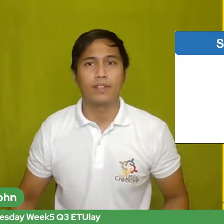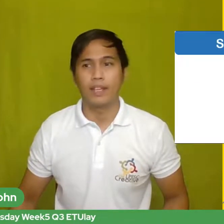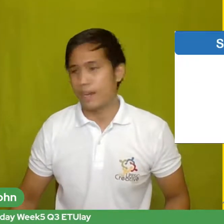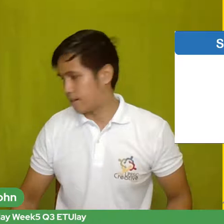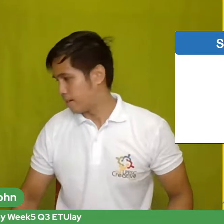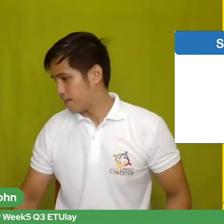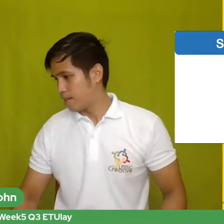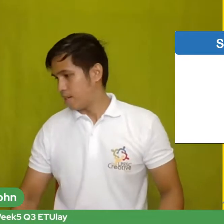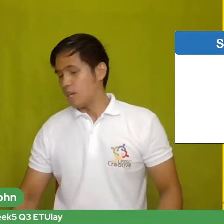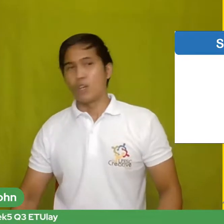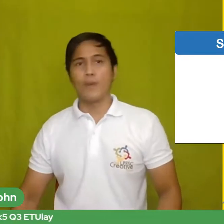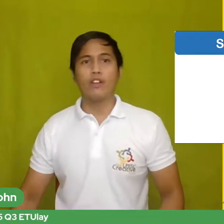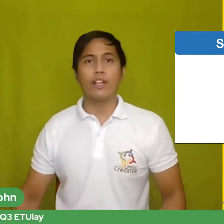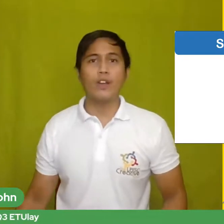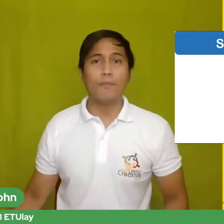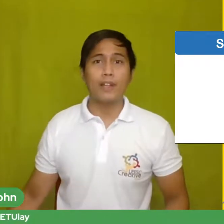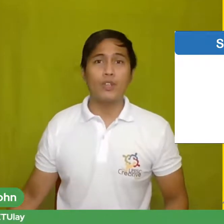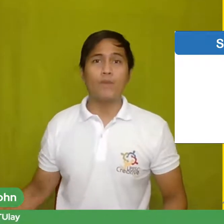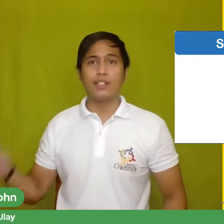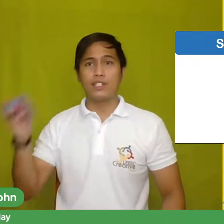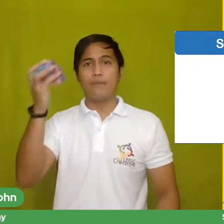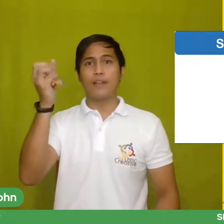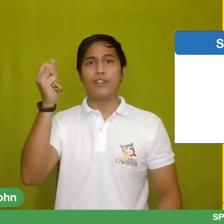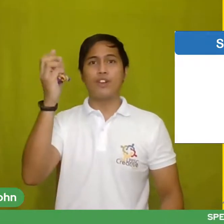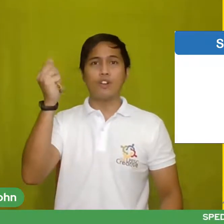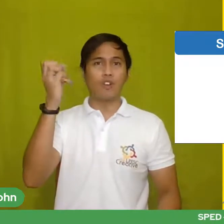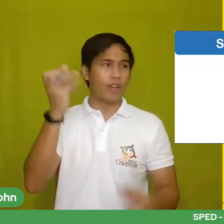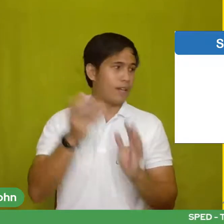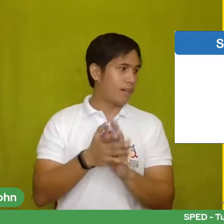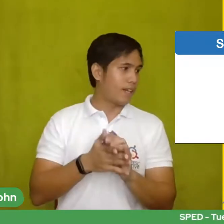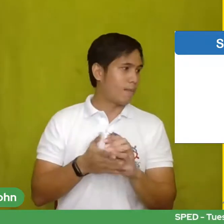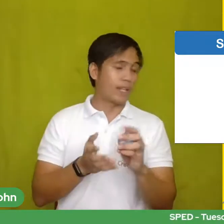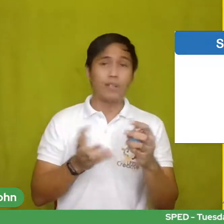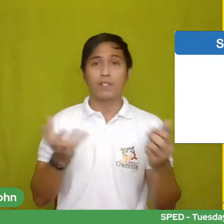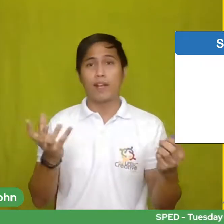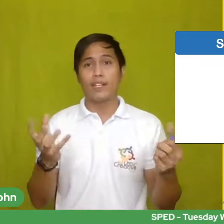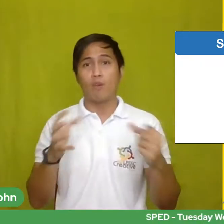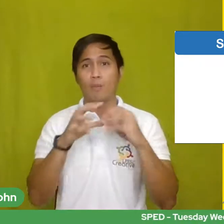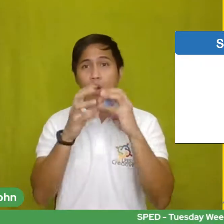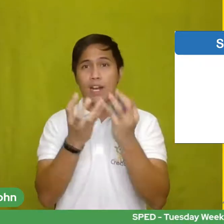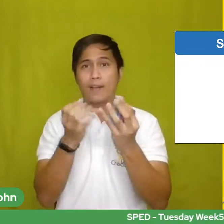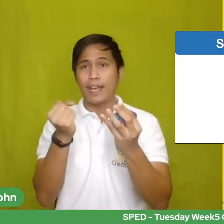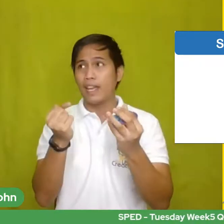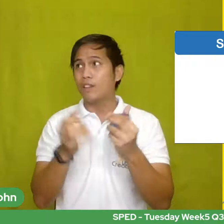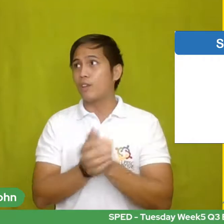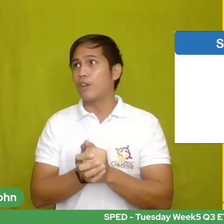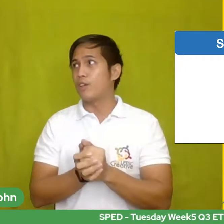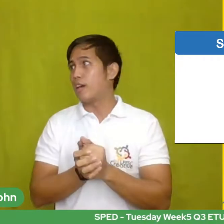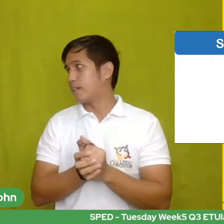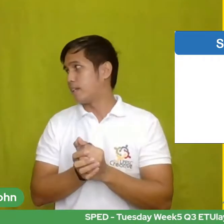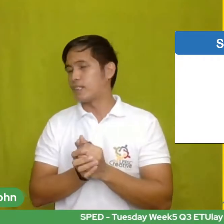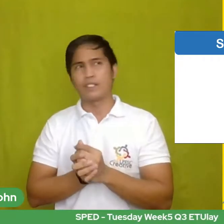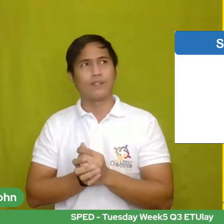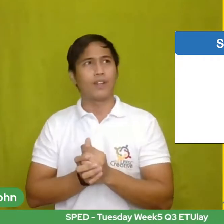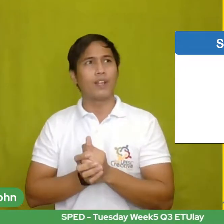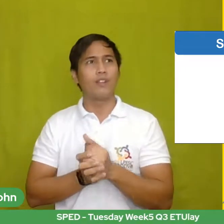Ayan. Kung meron kayong panyo man dyan, panyo, o anyman, pwede mas maganda kung bolang maliit, o yung ating, ayun,